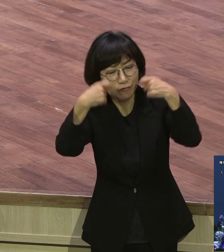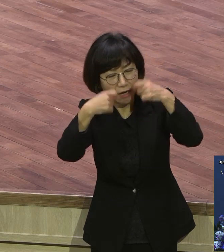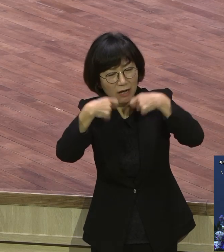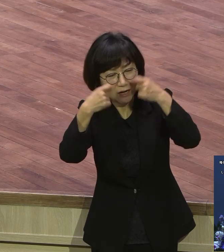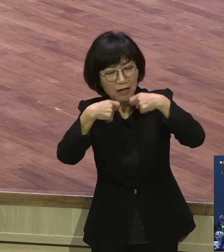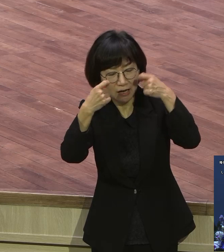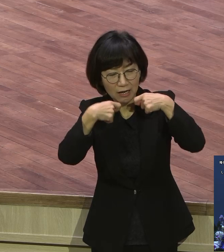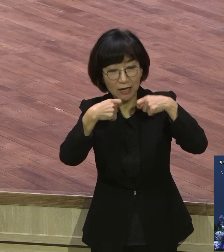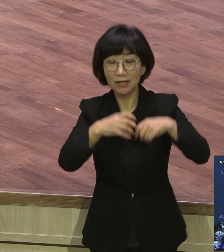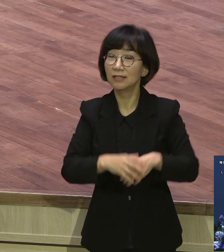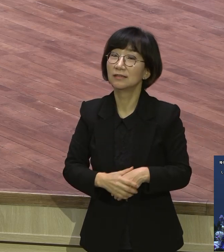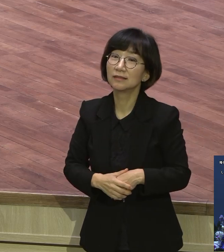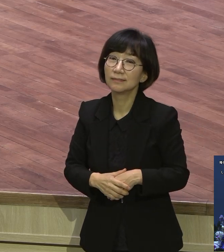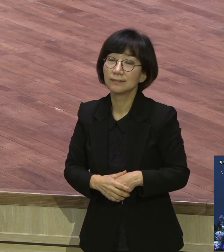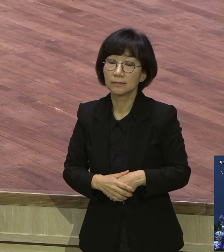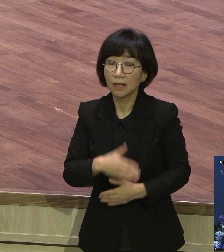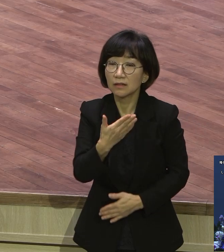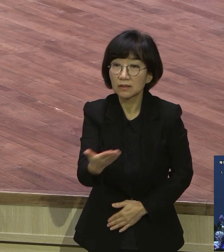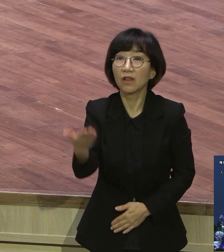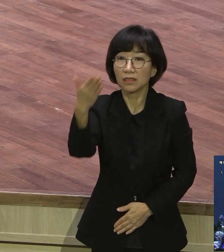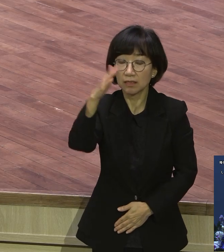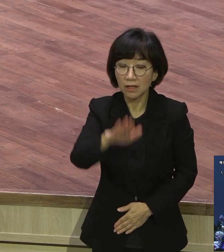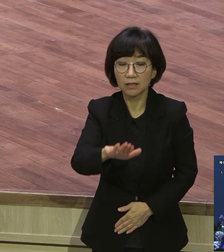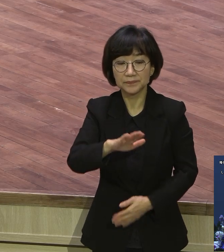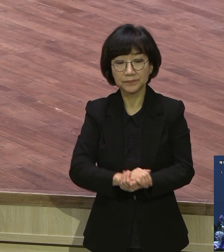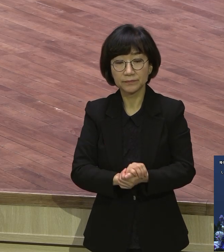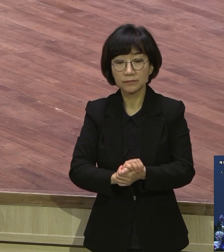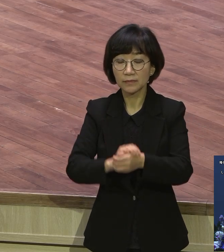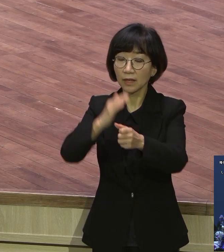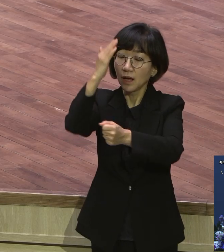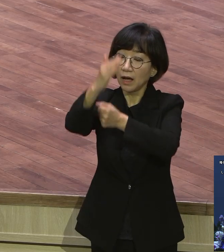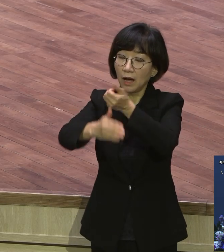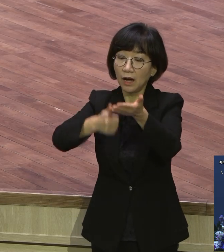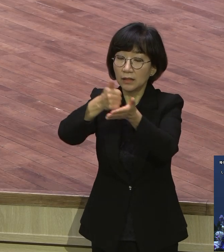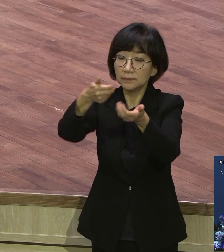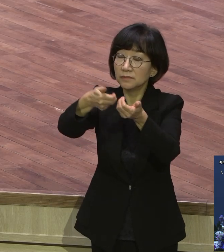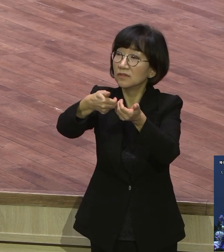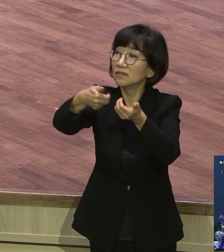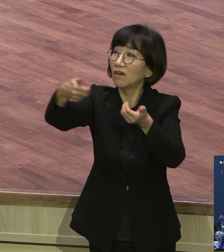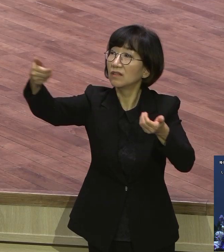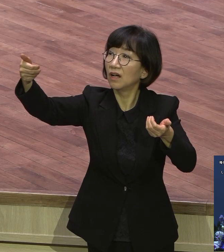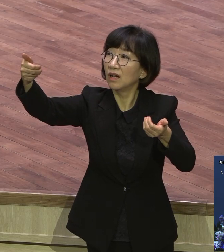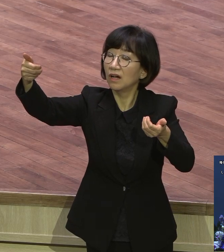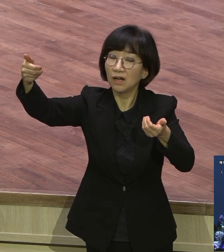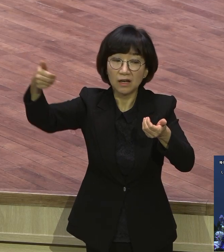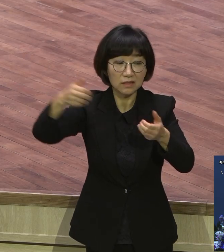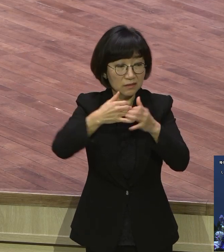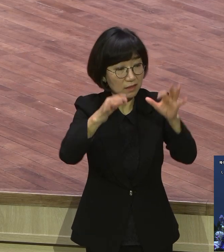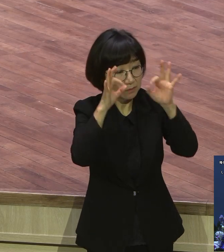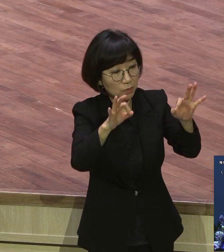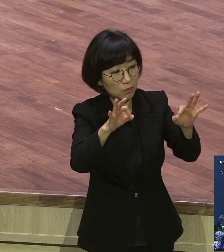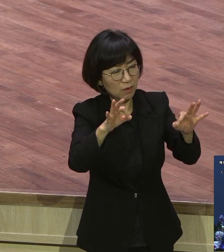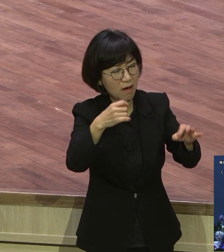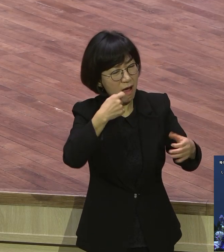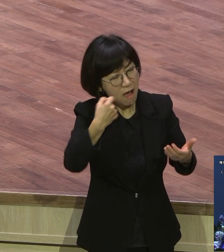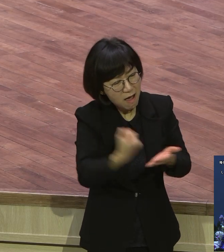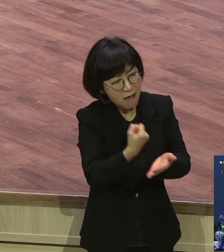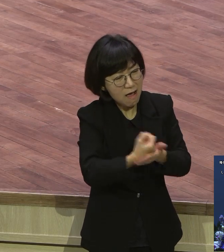통곡하면서 하나님이 떠난 영혼 앞에서는 통곡이 없어요 그